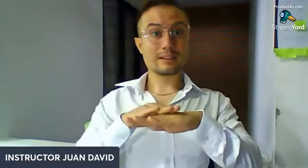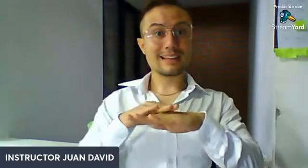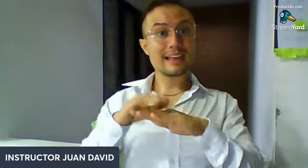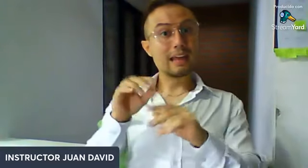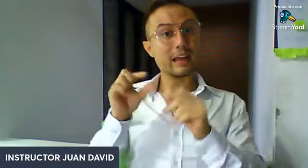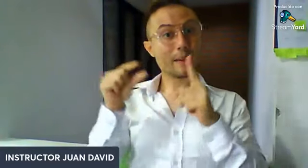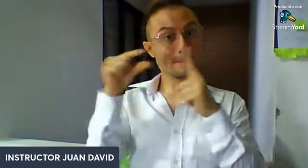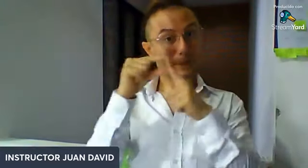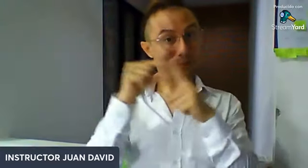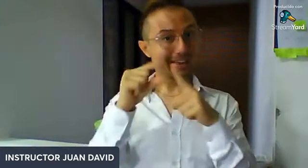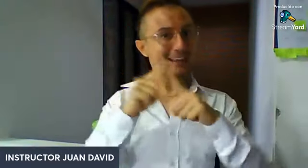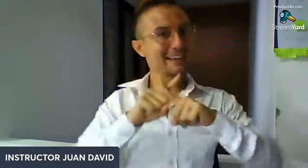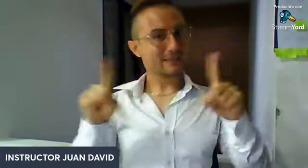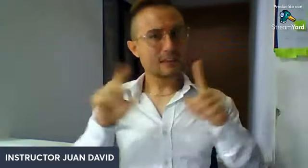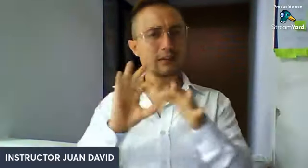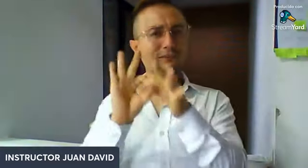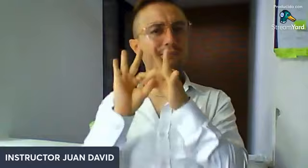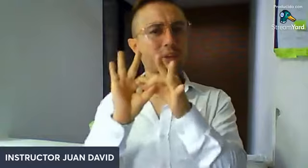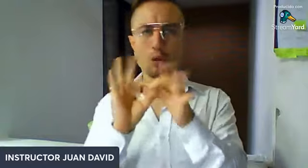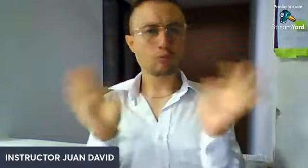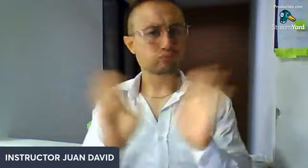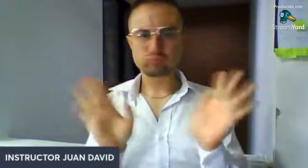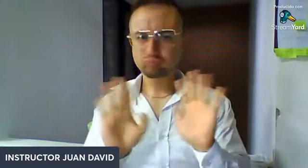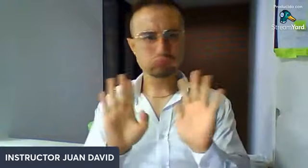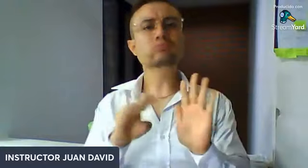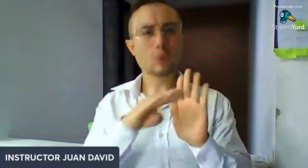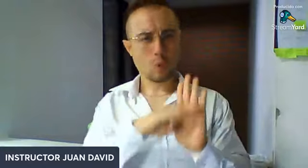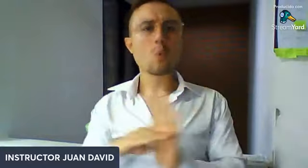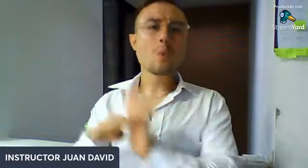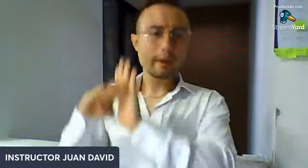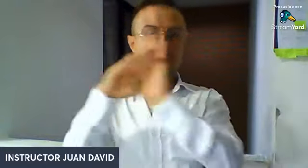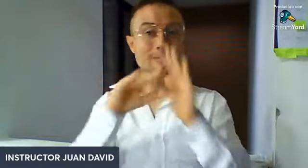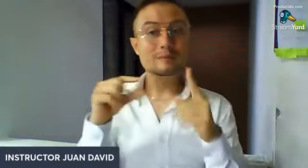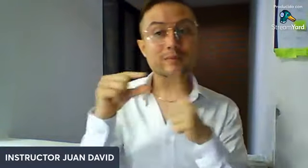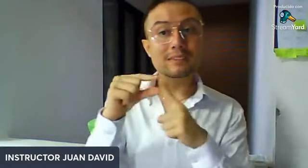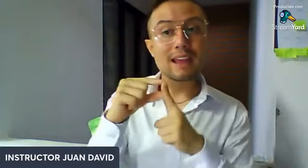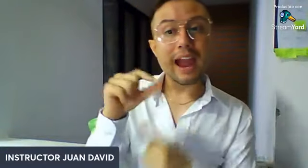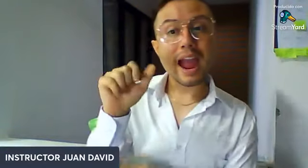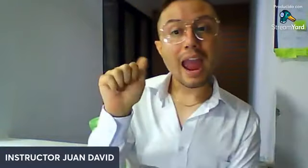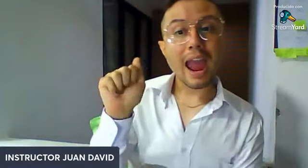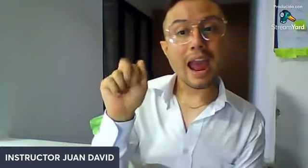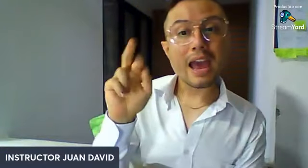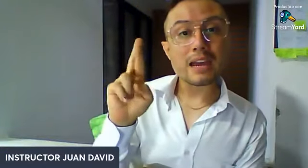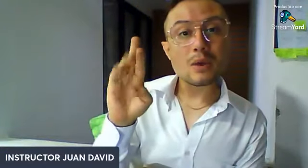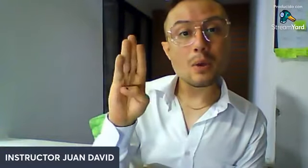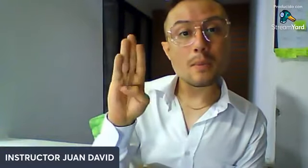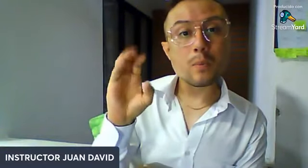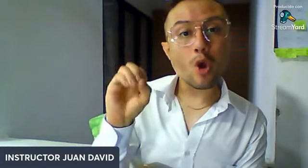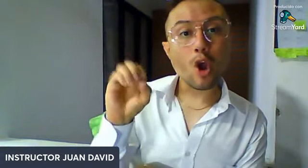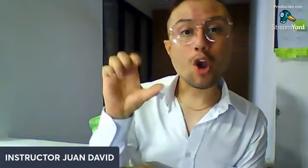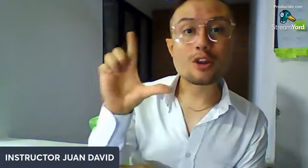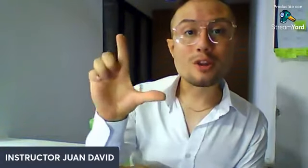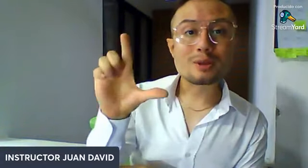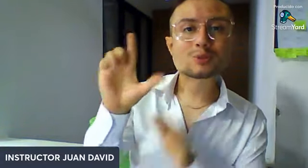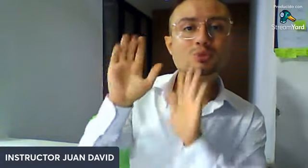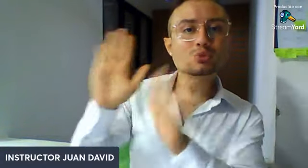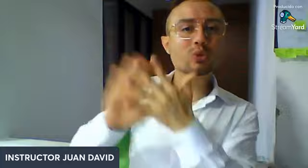Bueno, vale, entonces les comento aquí, obviamente Esas señas que yo les enseño